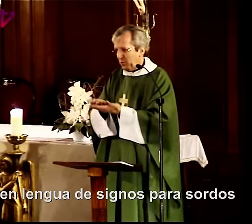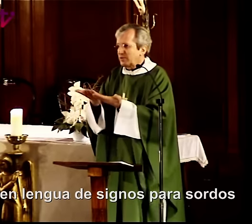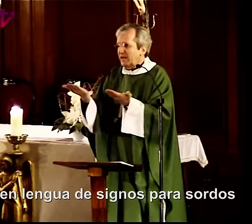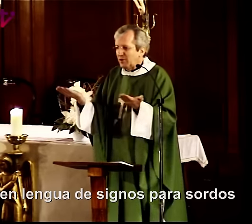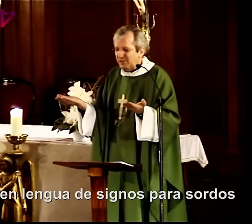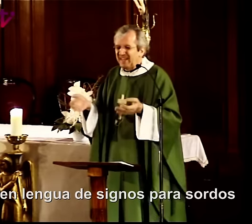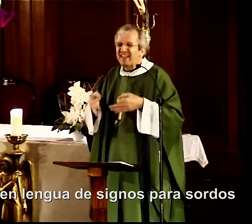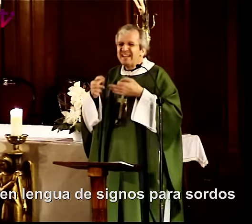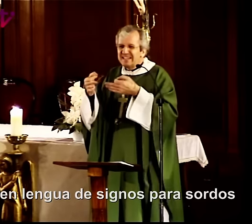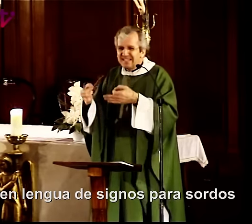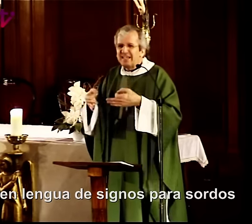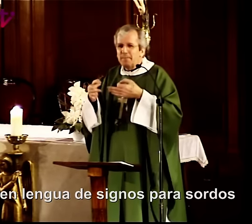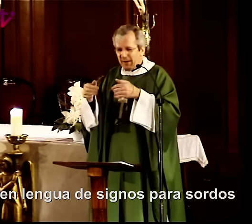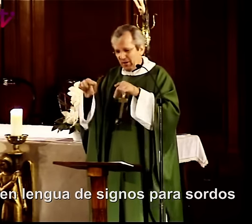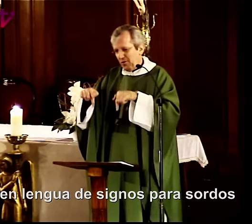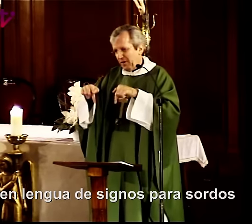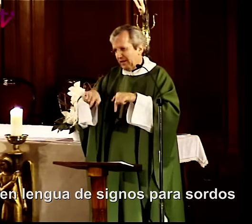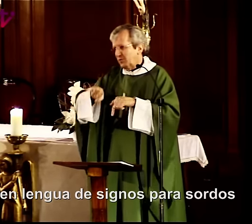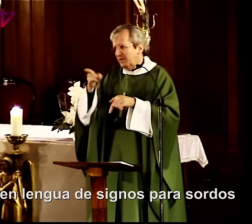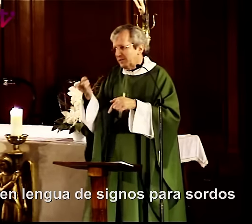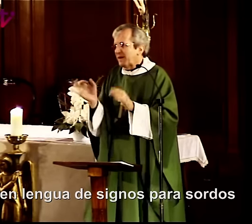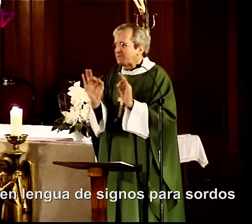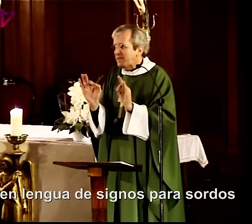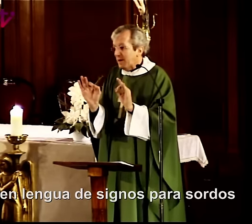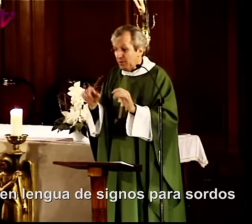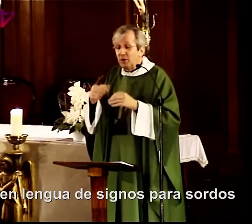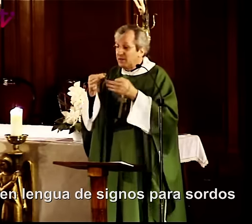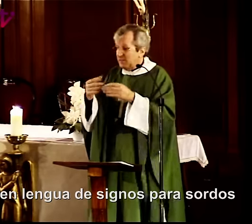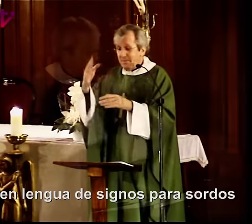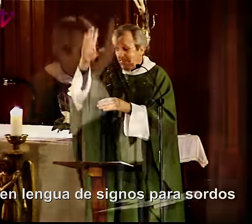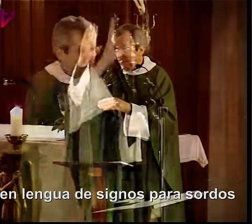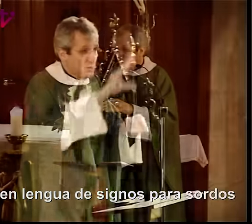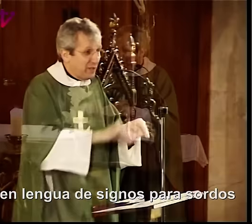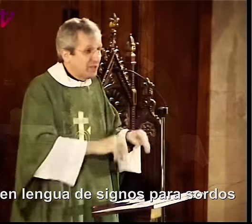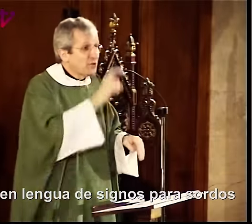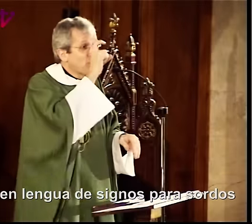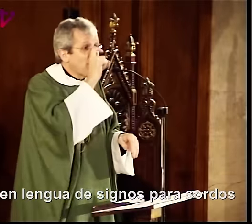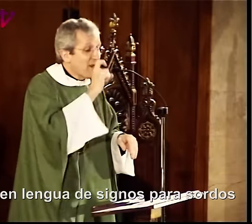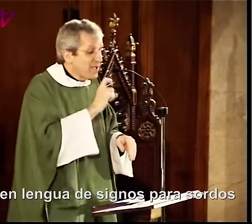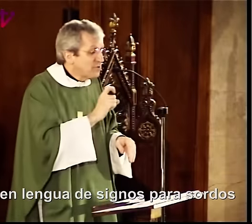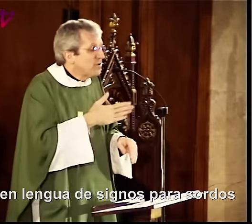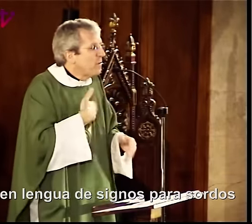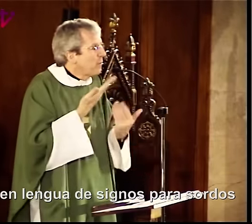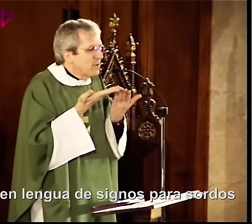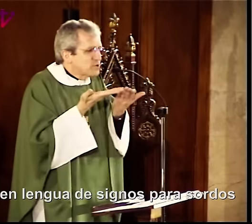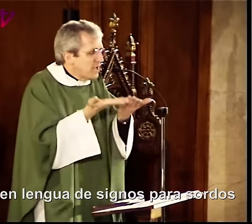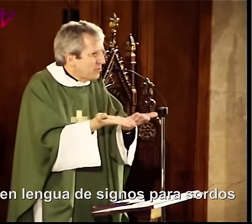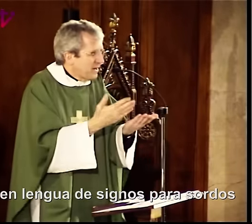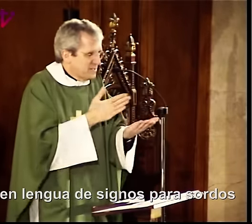nuestra generosidad. Siempre es un fin de semana especial, pero siempre durante todo el año podemos ayudar, si